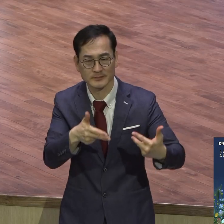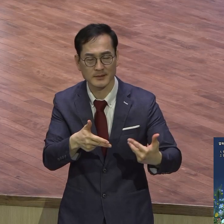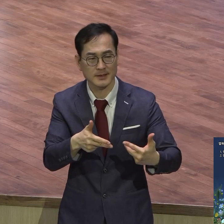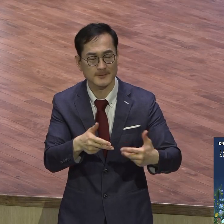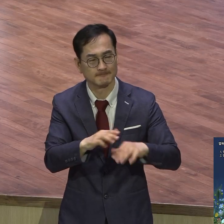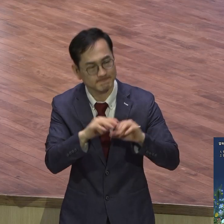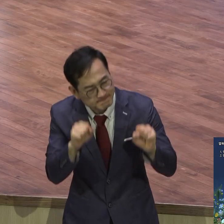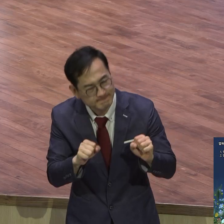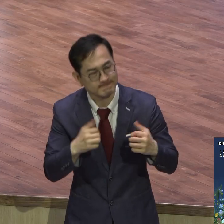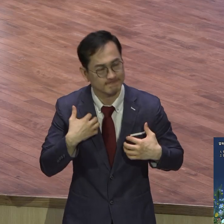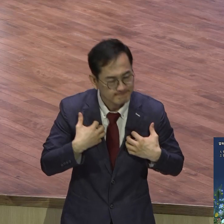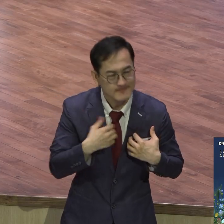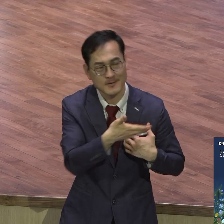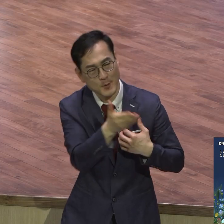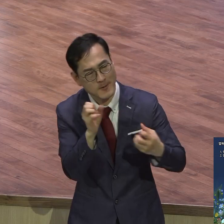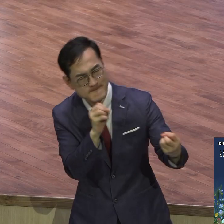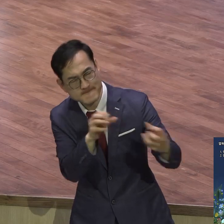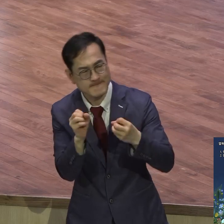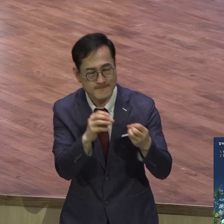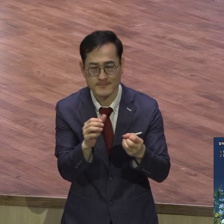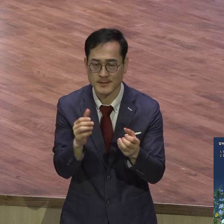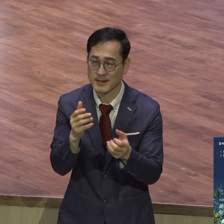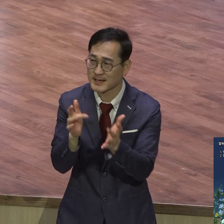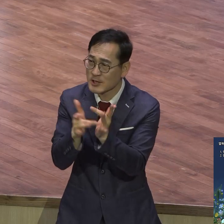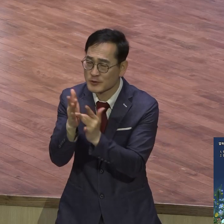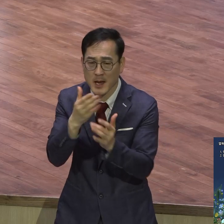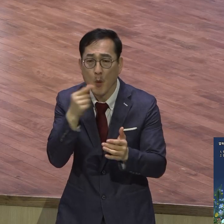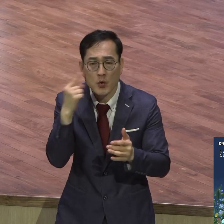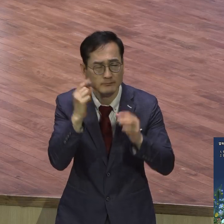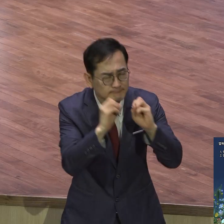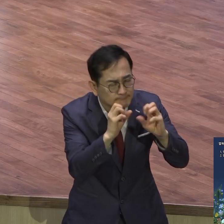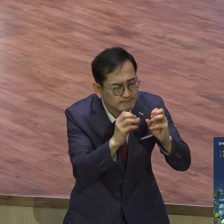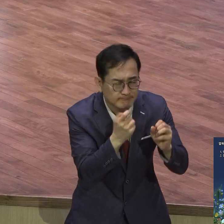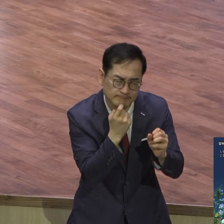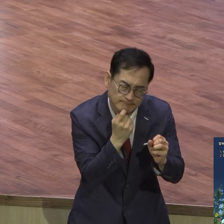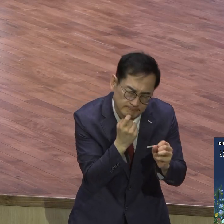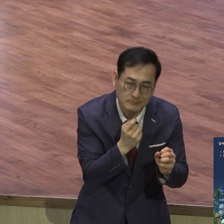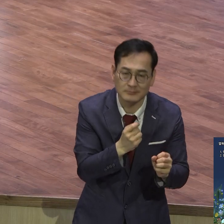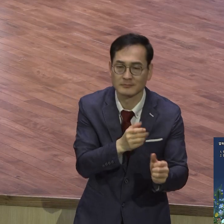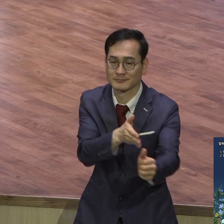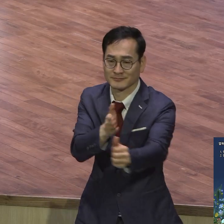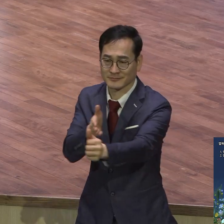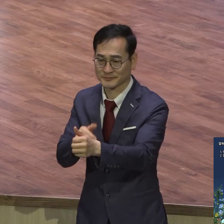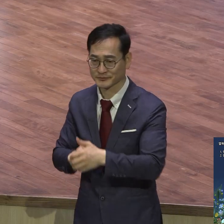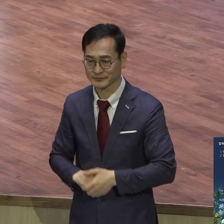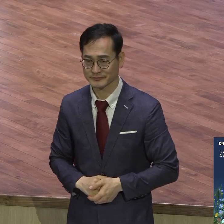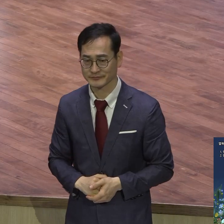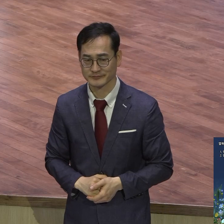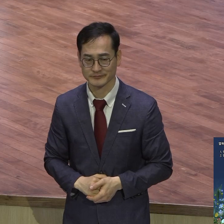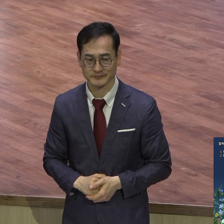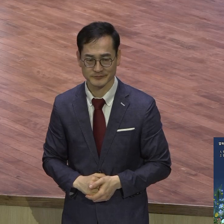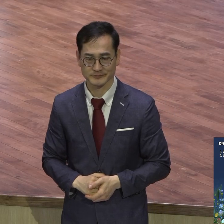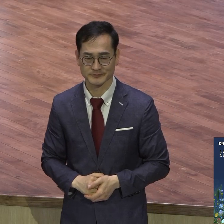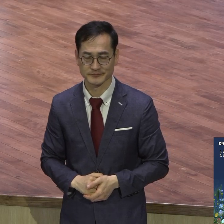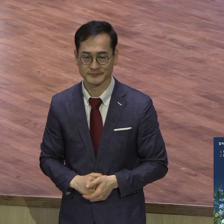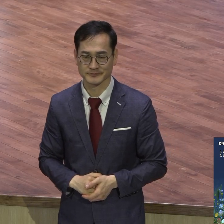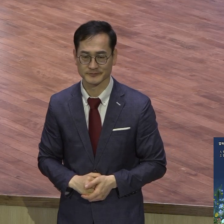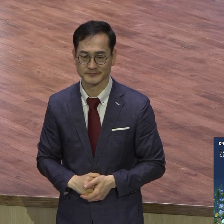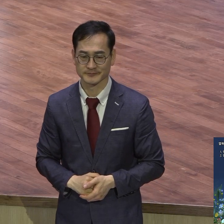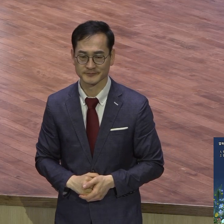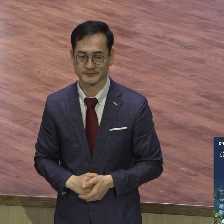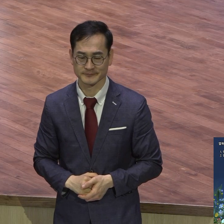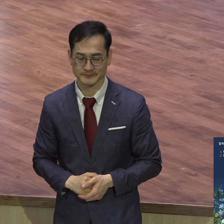그래서 영혼을 죽결 인도하도록 가장 아름다운 열매 맨년 영교의 전 성돌대